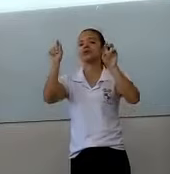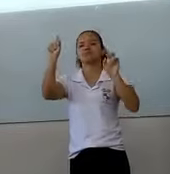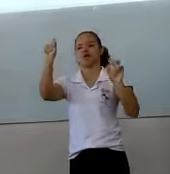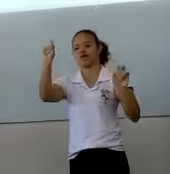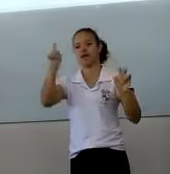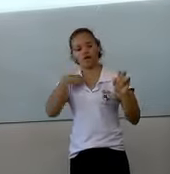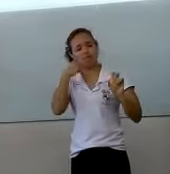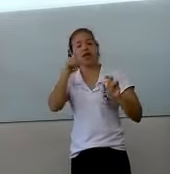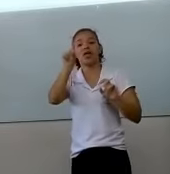fazer